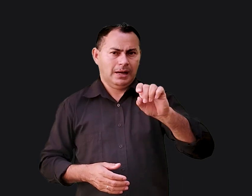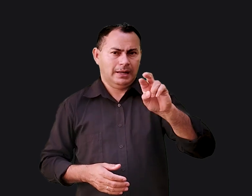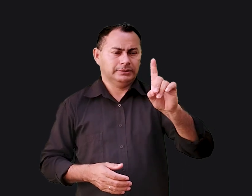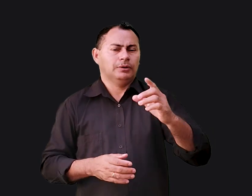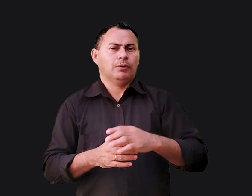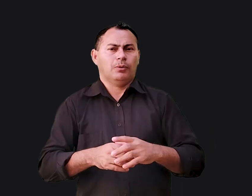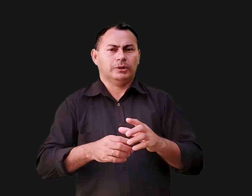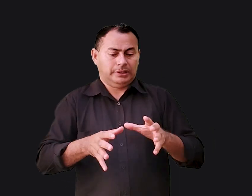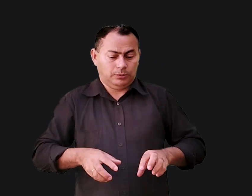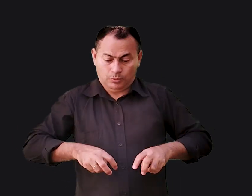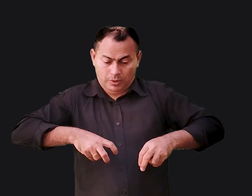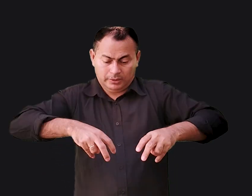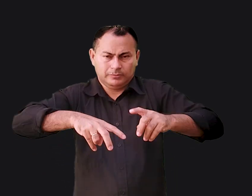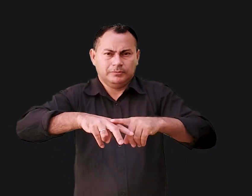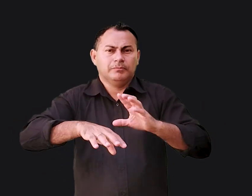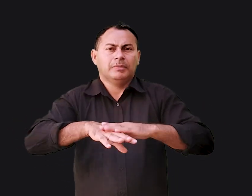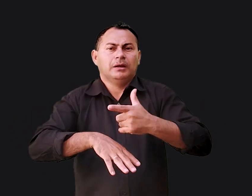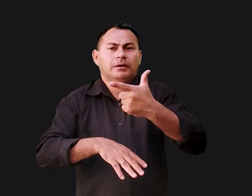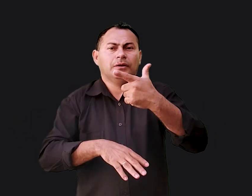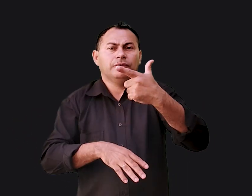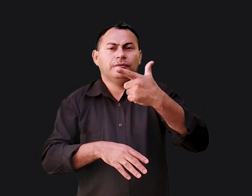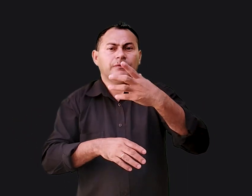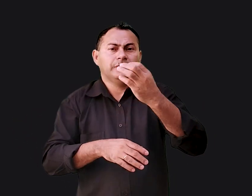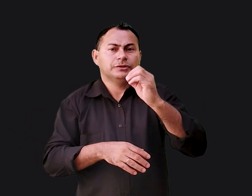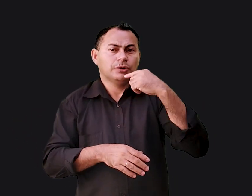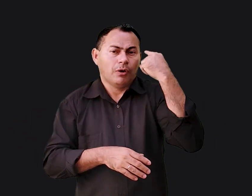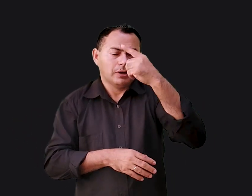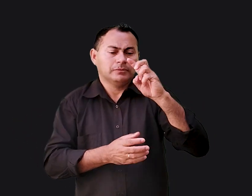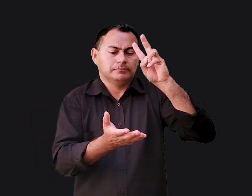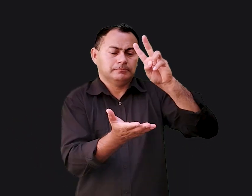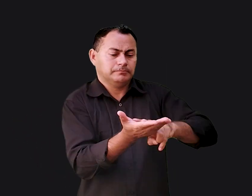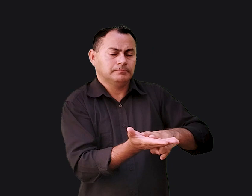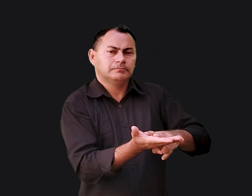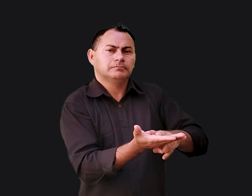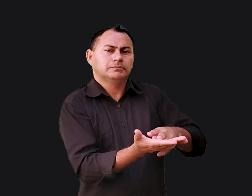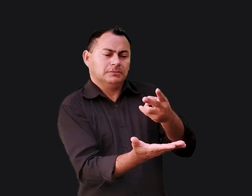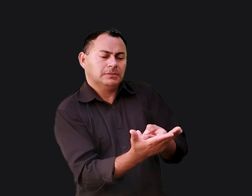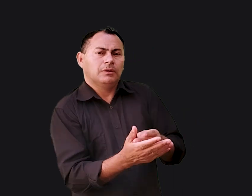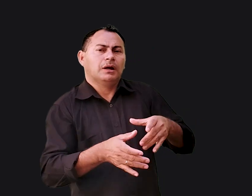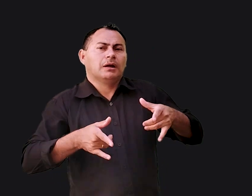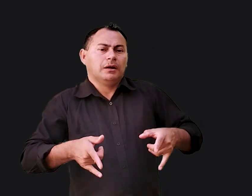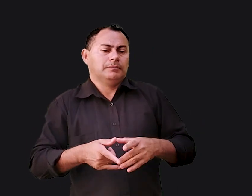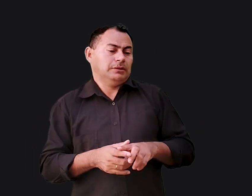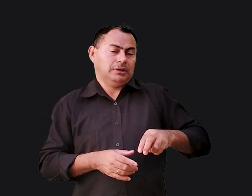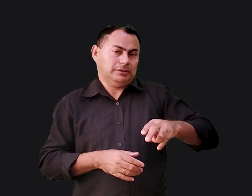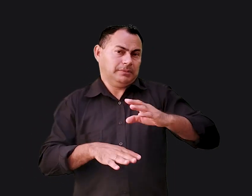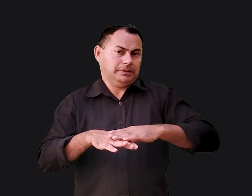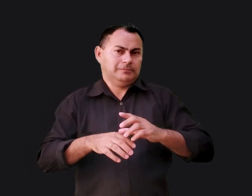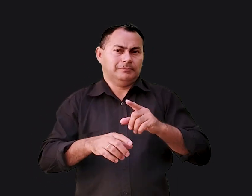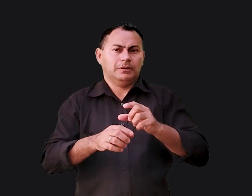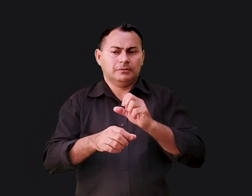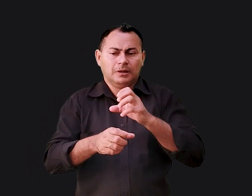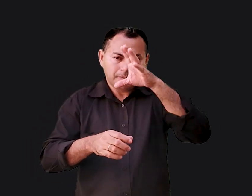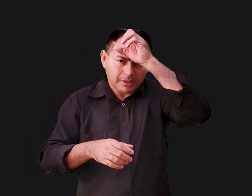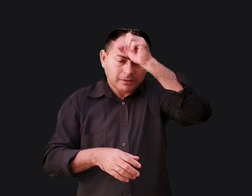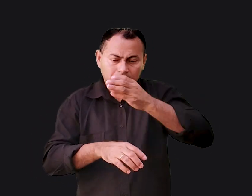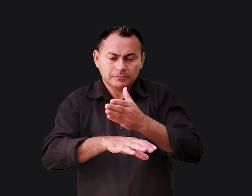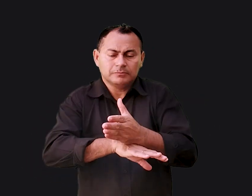é tetraplégico e passa mais de 20 horas do dia deitado numa cama. Ele aprendeu que quando você passa por uma